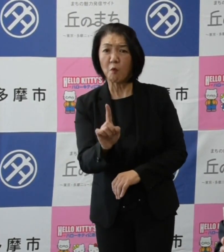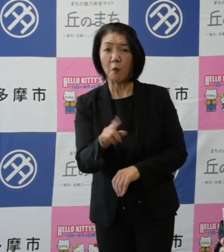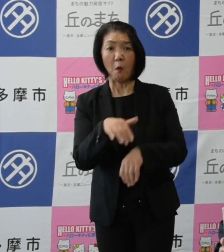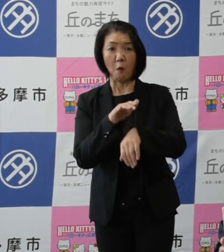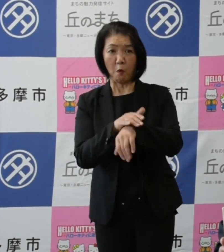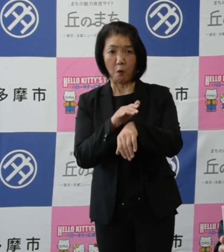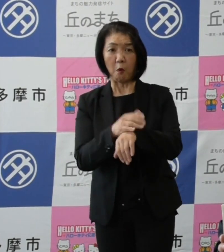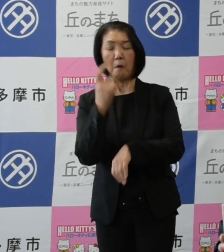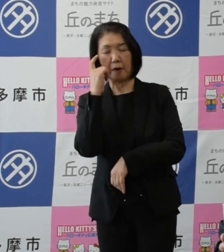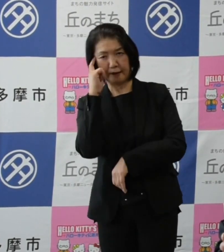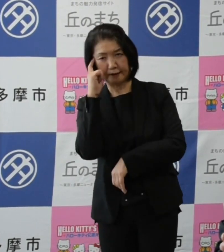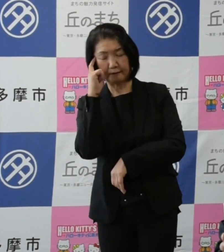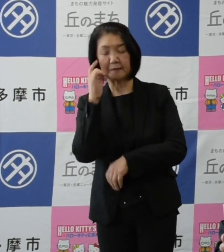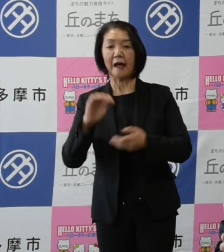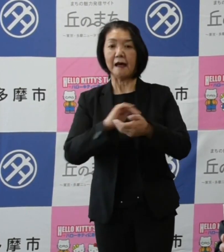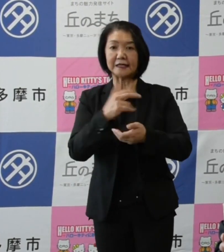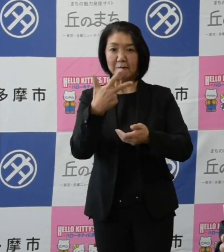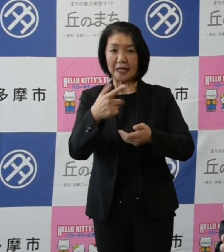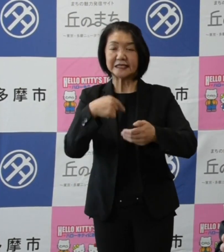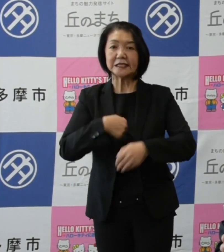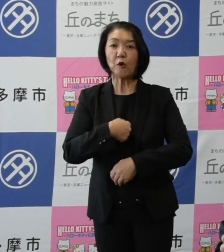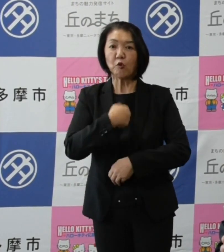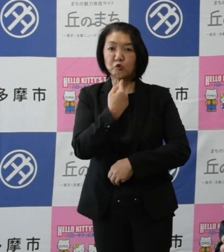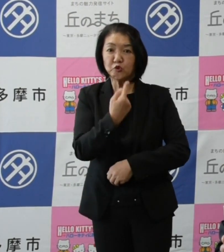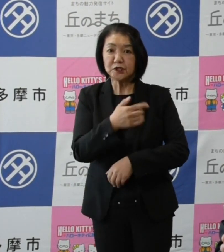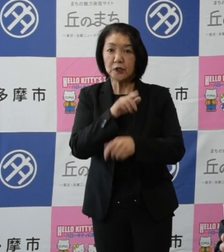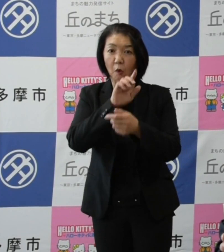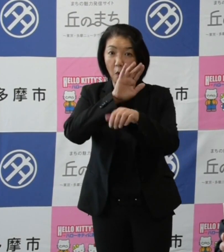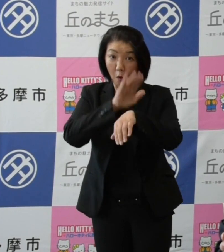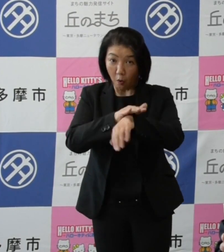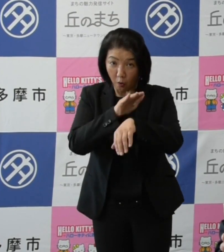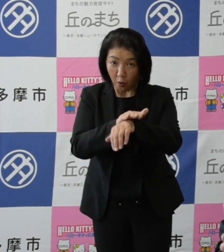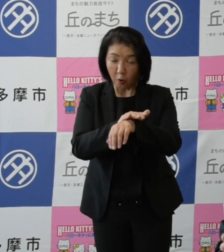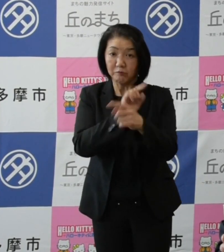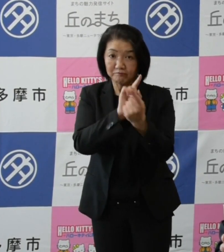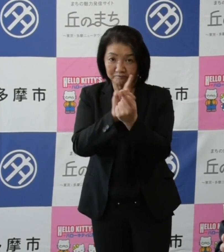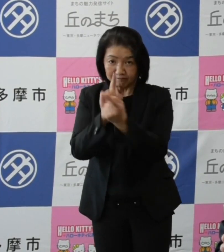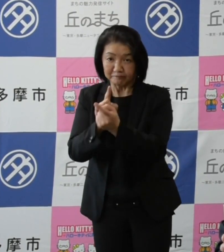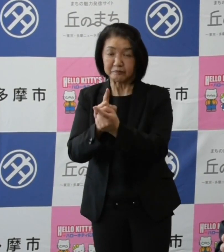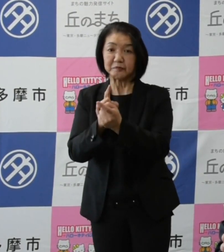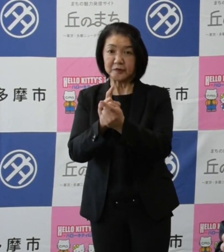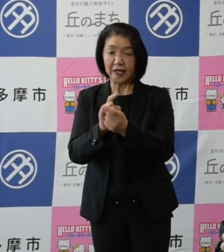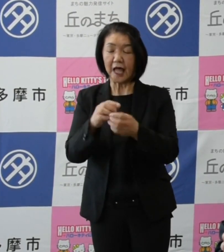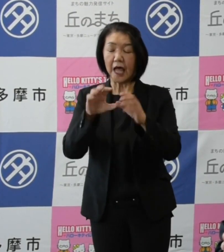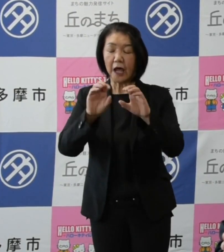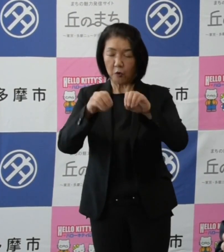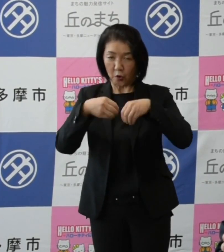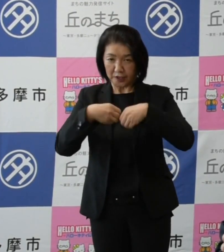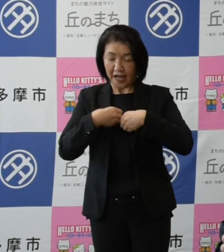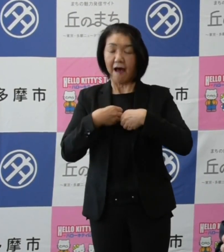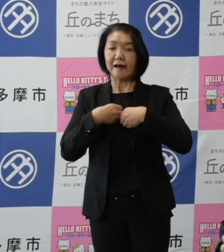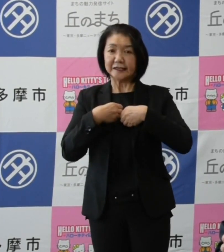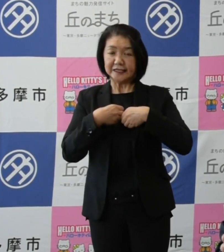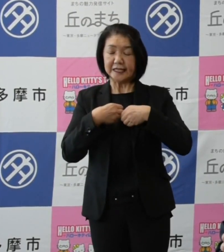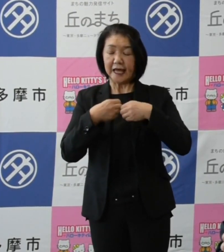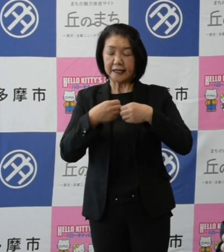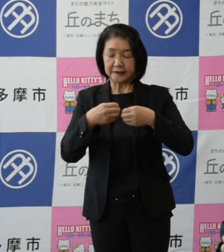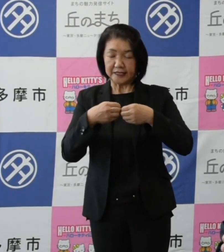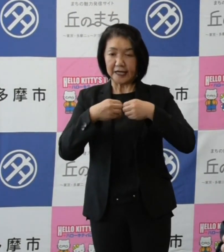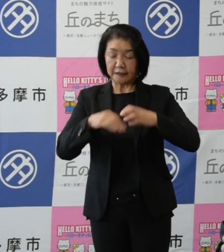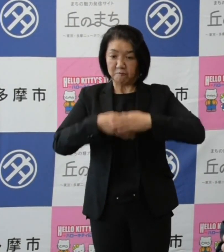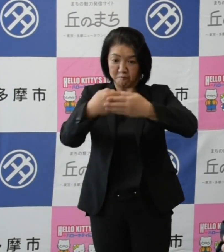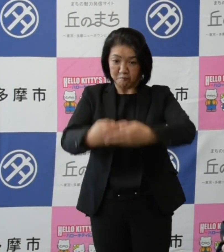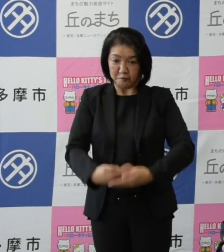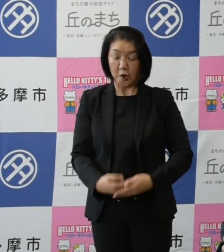ならないと、多摩市独自の対応として新型コロナウイルス感染症対応分娩